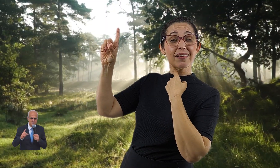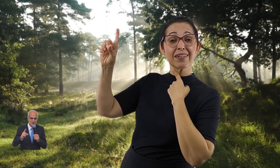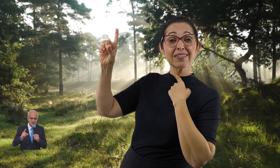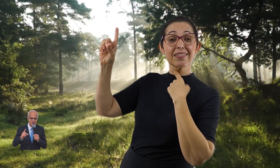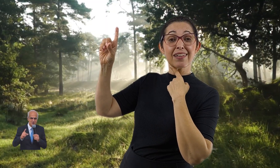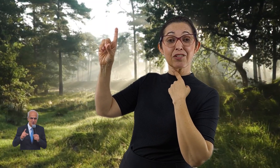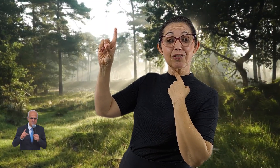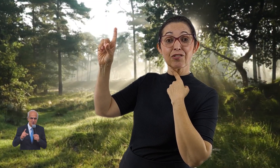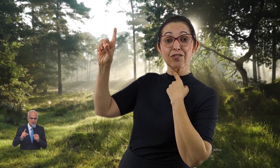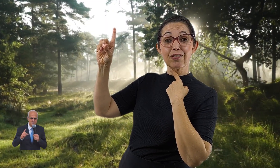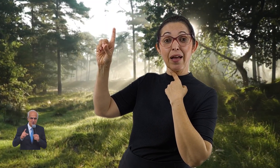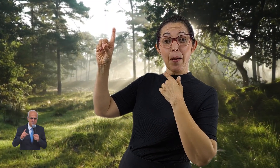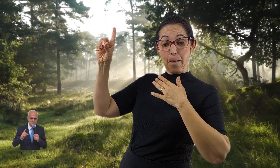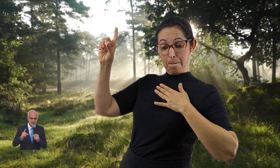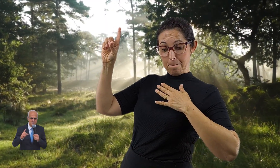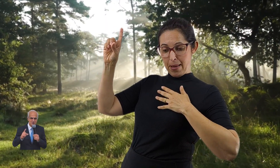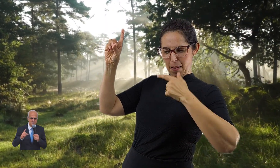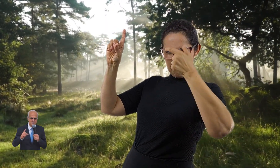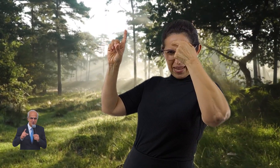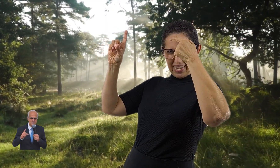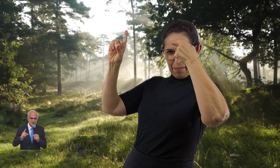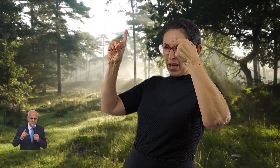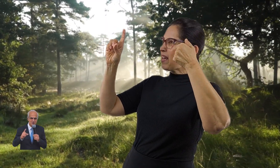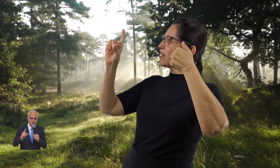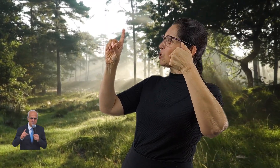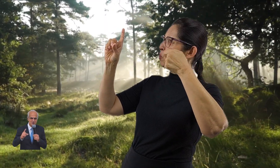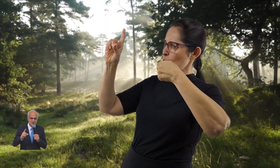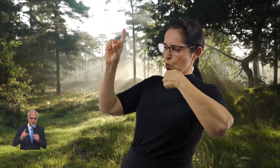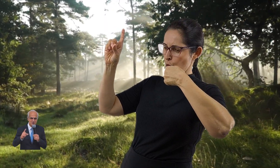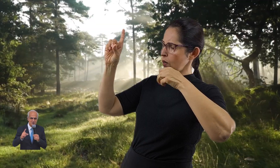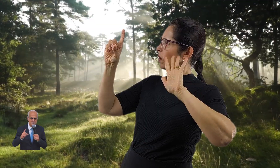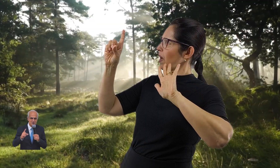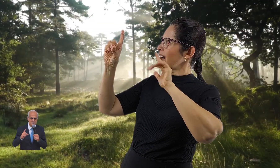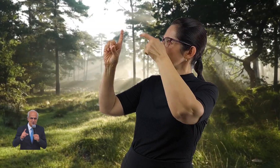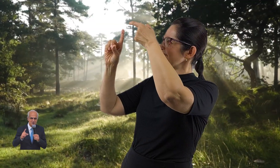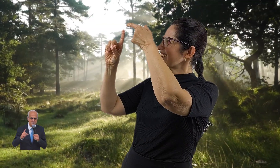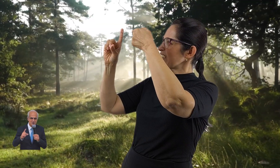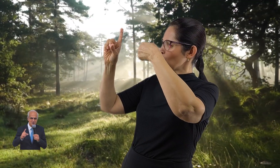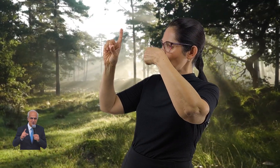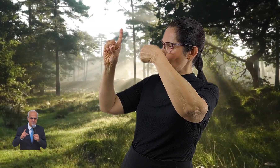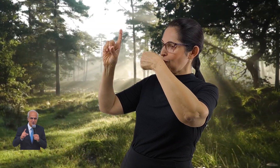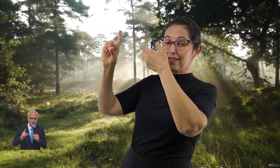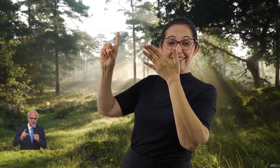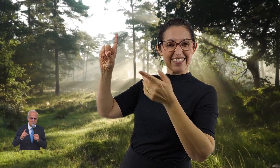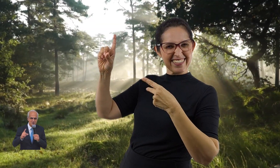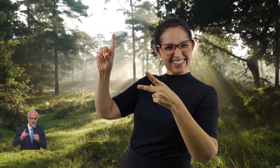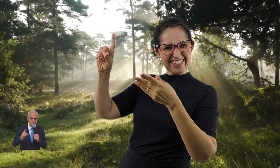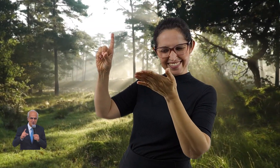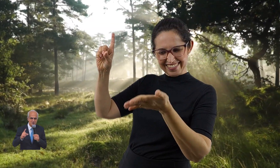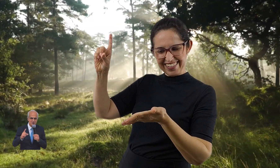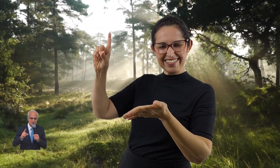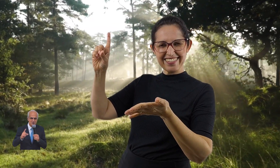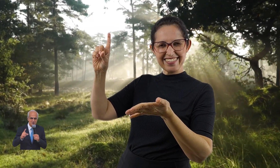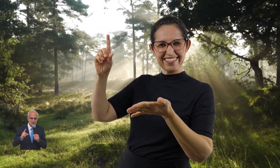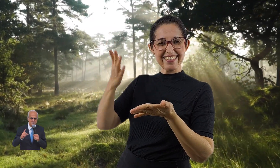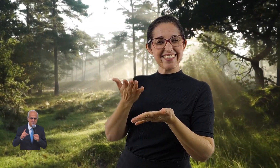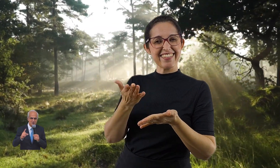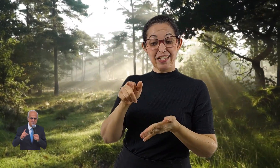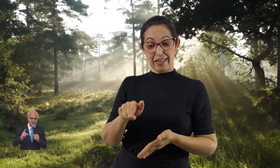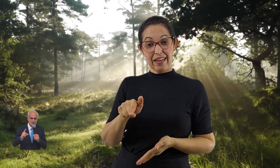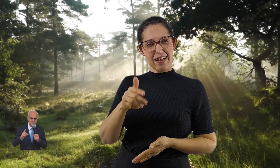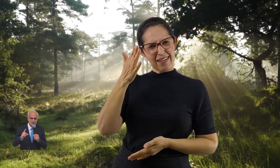não fossem os pensamentos dele que prevalecessem, mas que os pensamentos de Deus prevalecessem. E